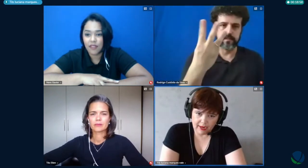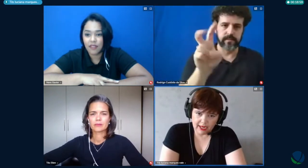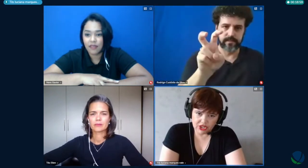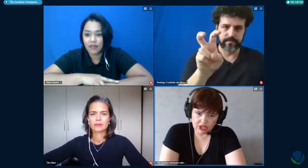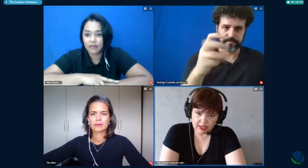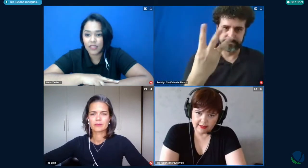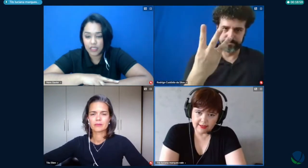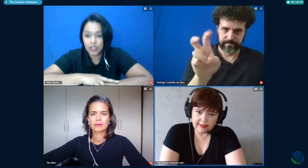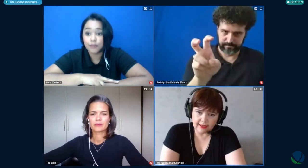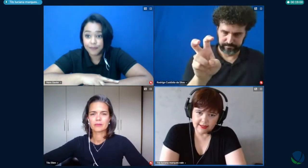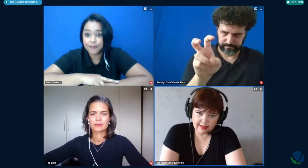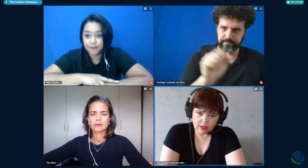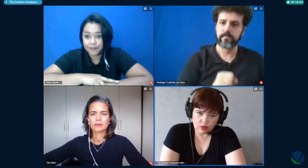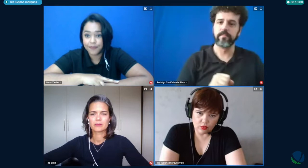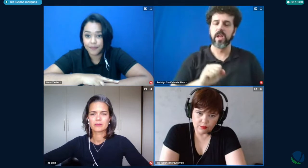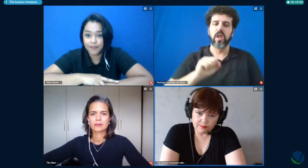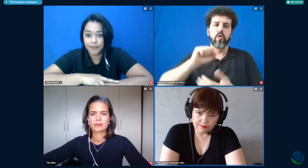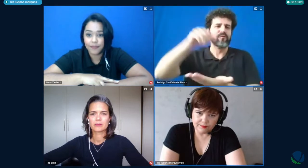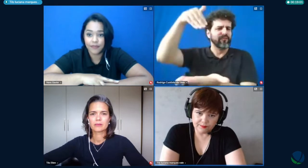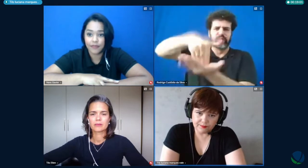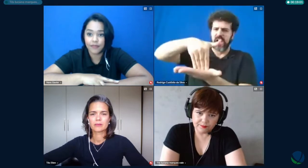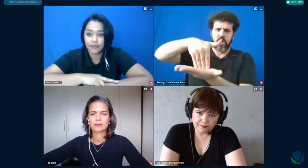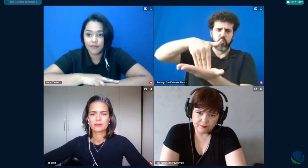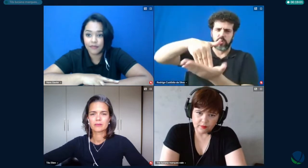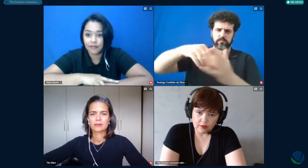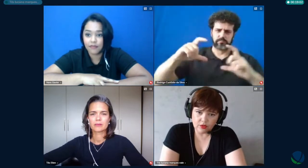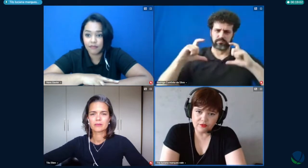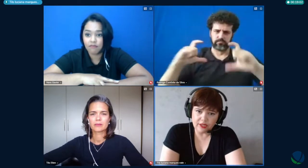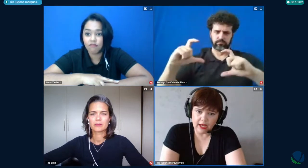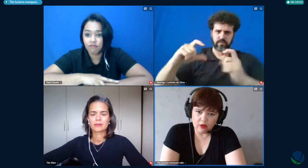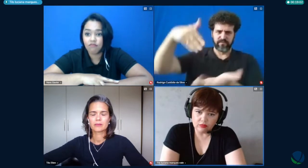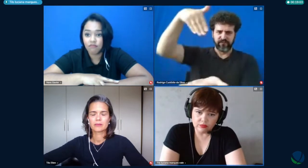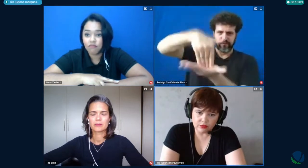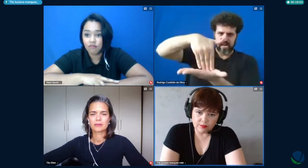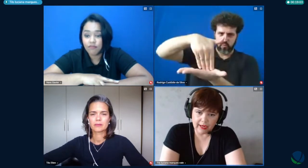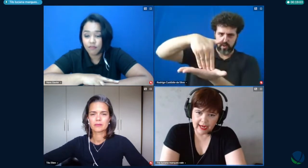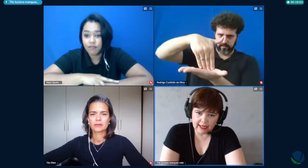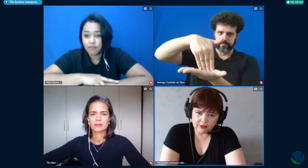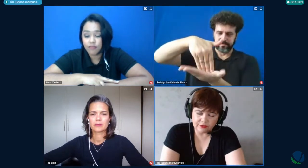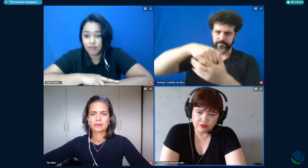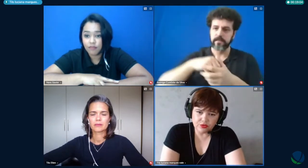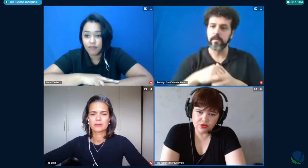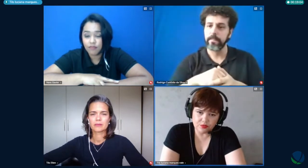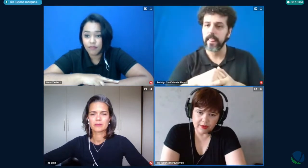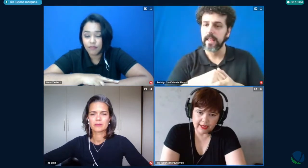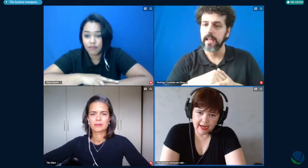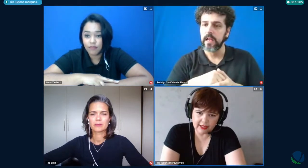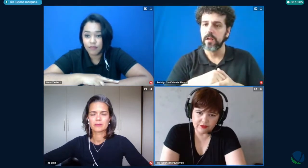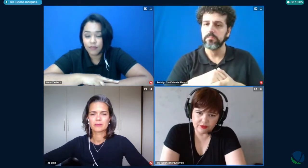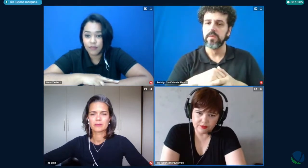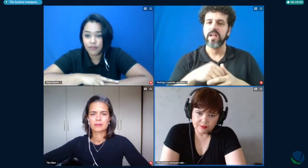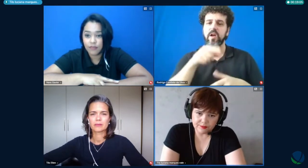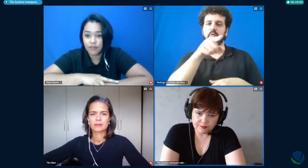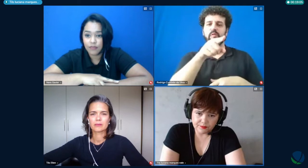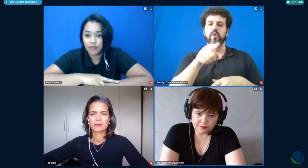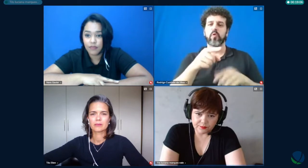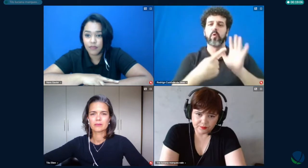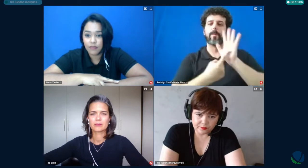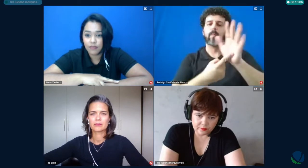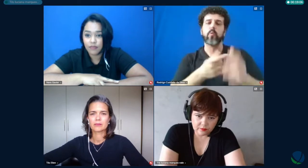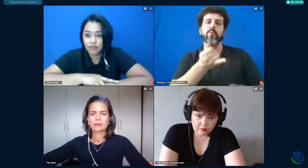Na página 35, no final do parágrafo, do último parágrafo,